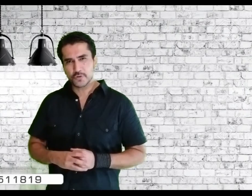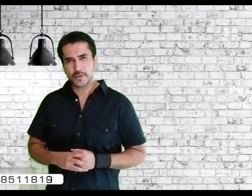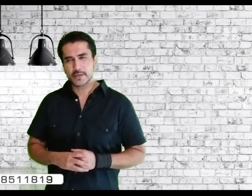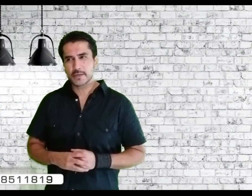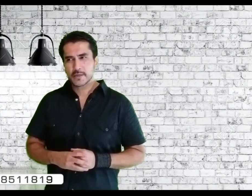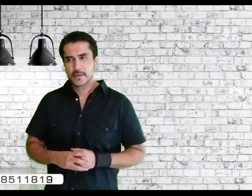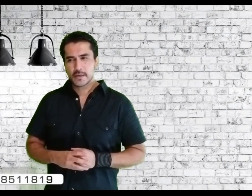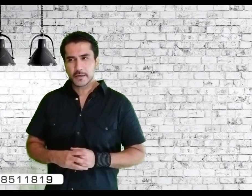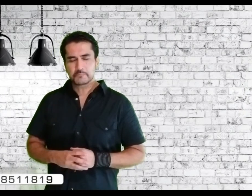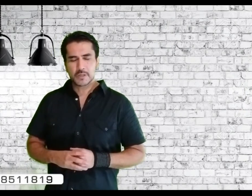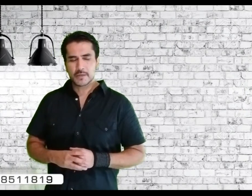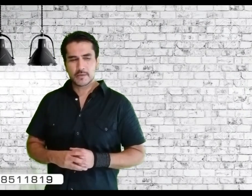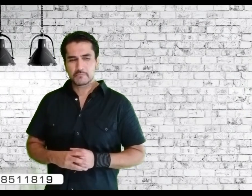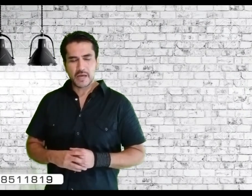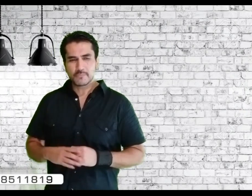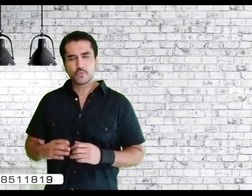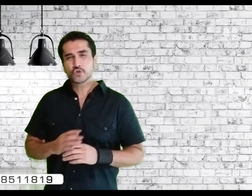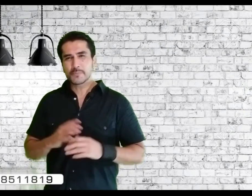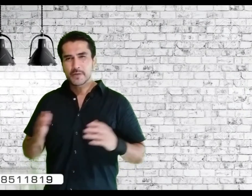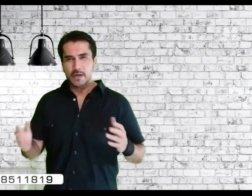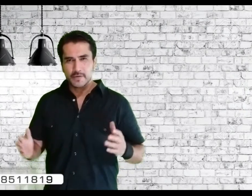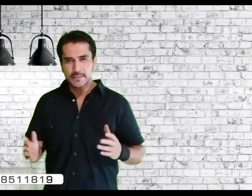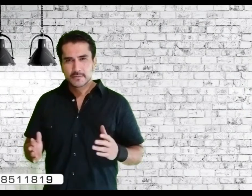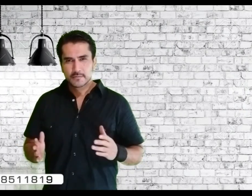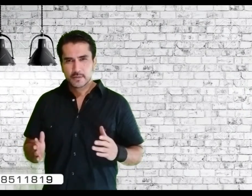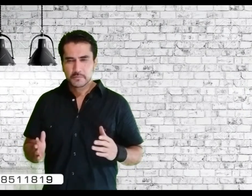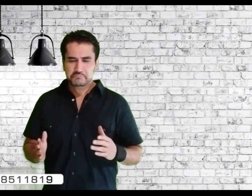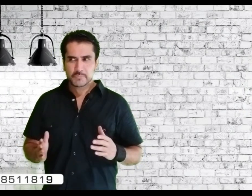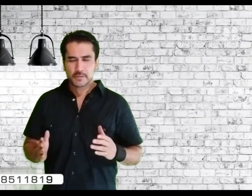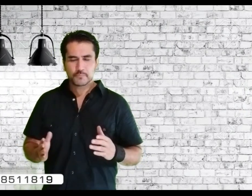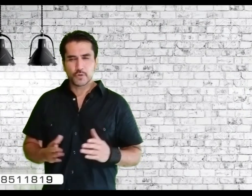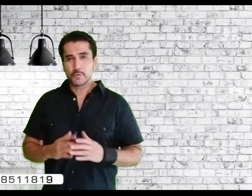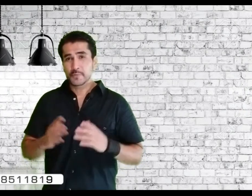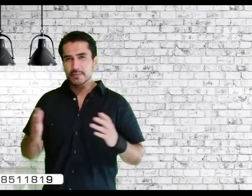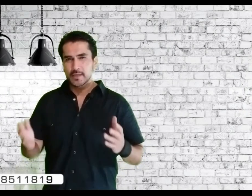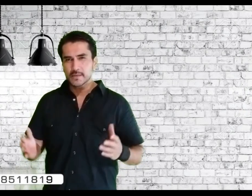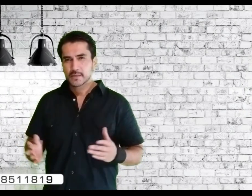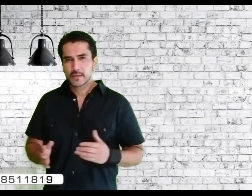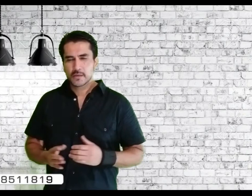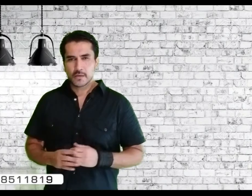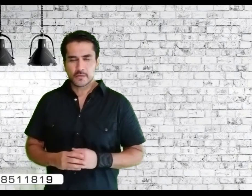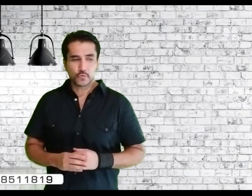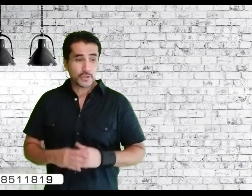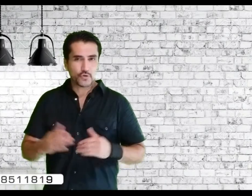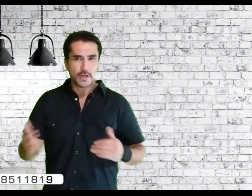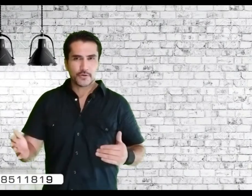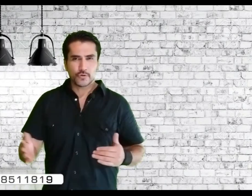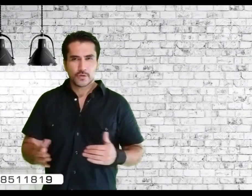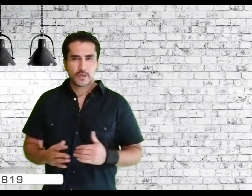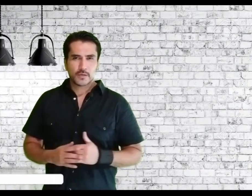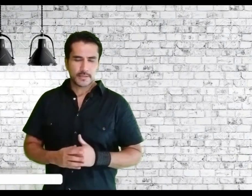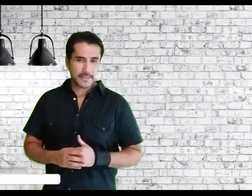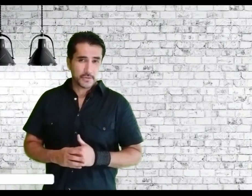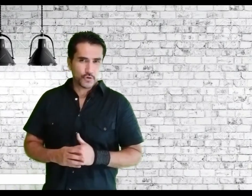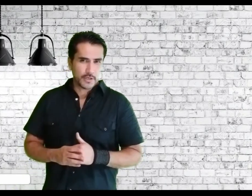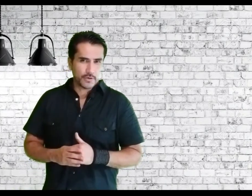porque hay muchas palabras. Podemos pensar en un diccionario, en ese diccionario